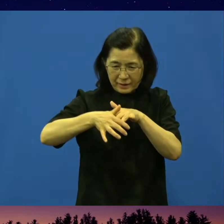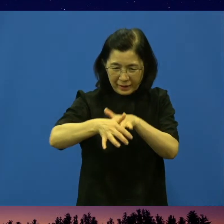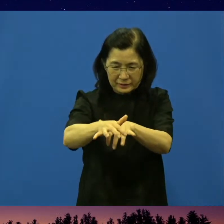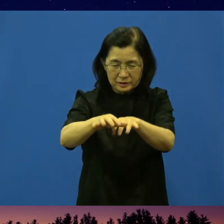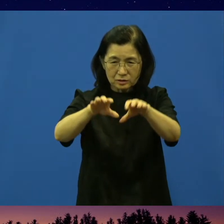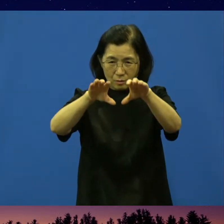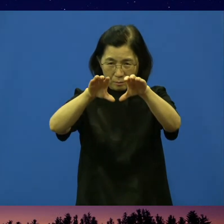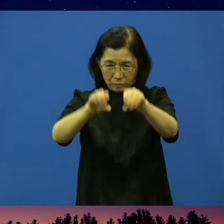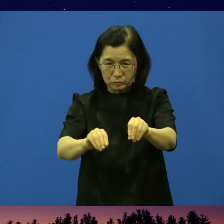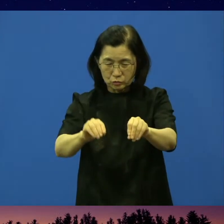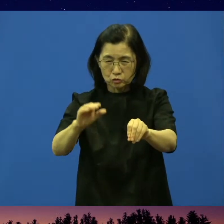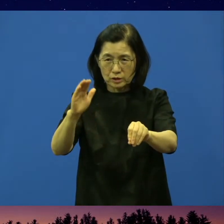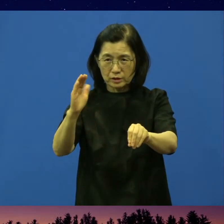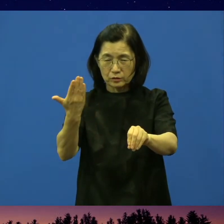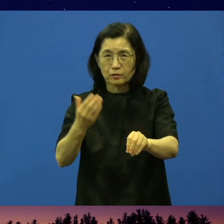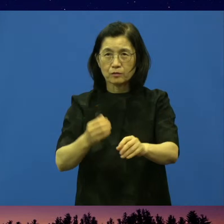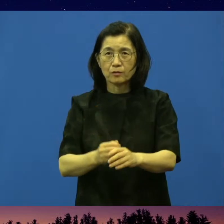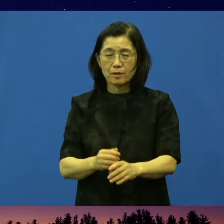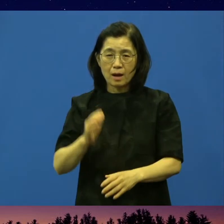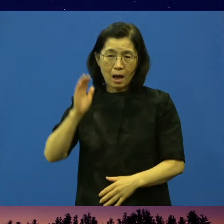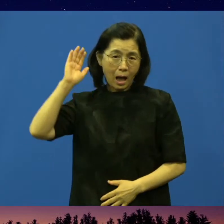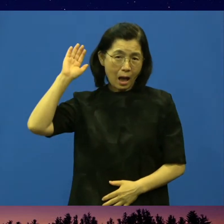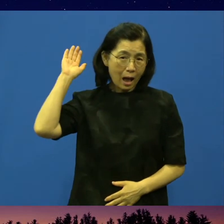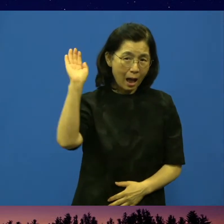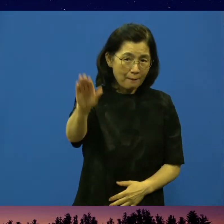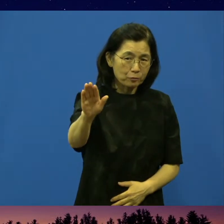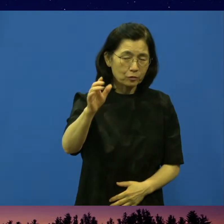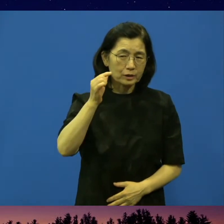어디로요? 앞으로 가지 못하고 뒤로 돌아.